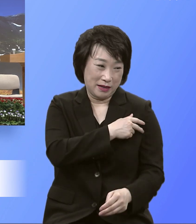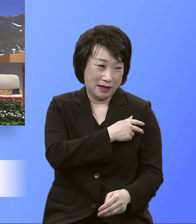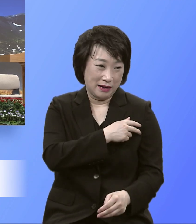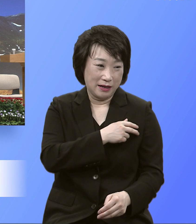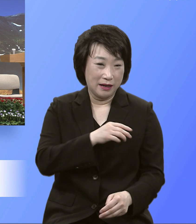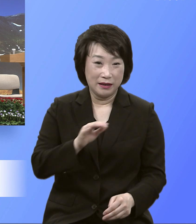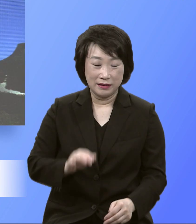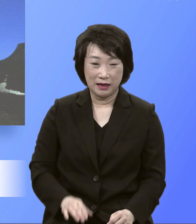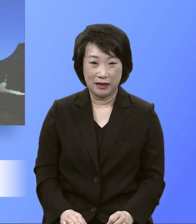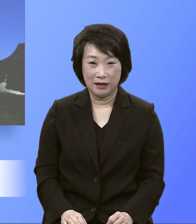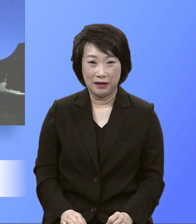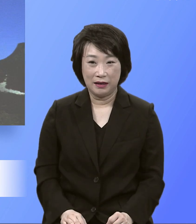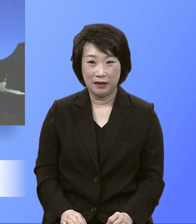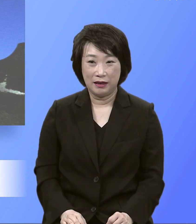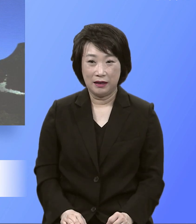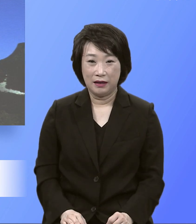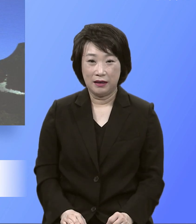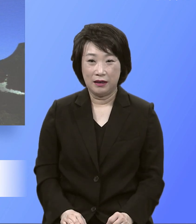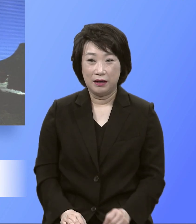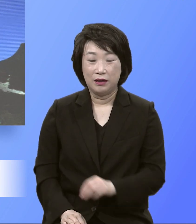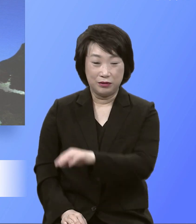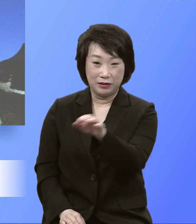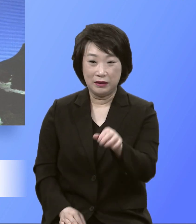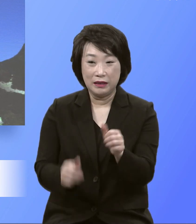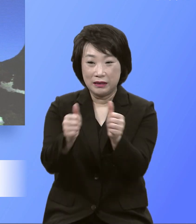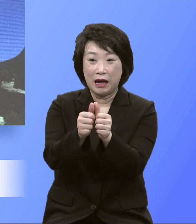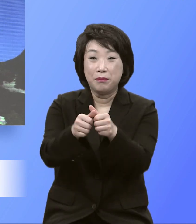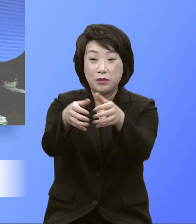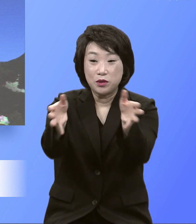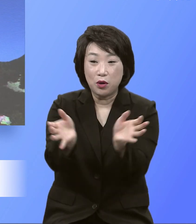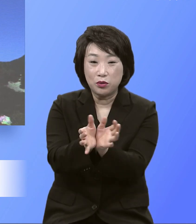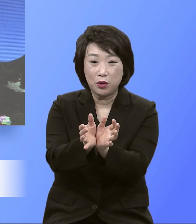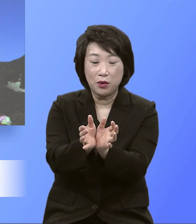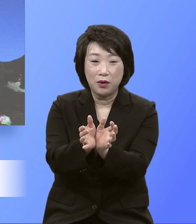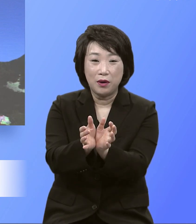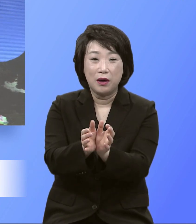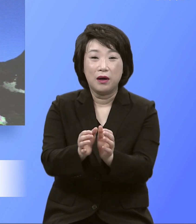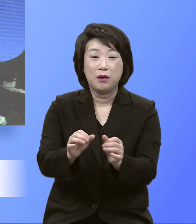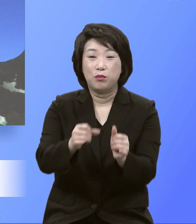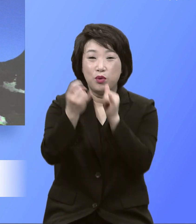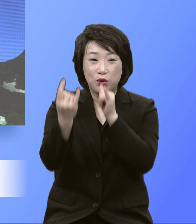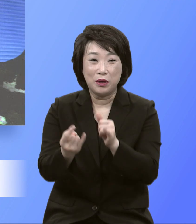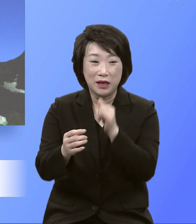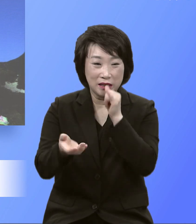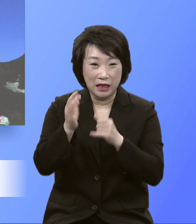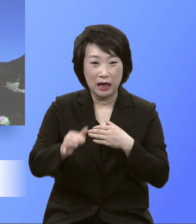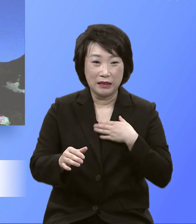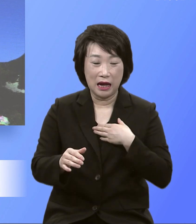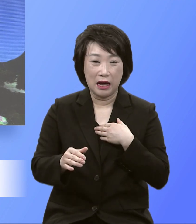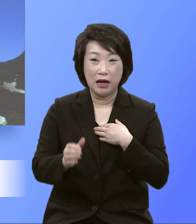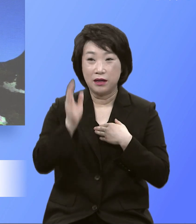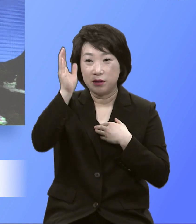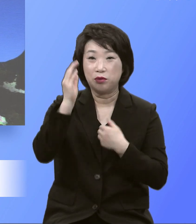우리 그 남전도회가 집회를 하는데 윤집사가 설교 좀